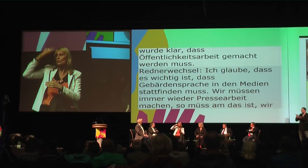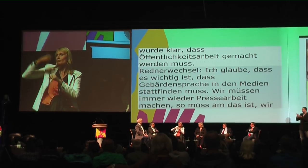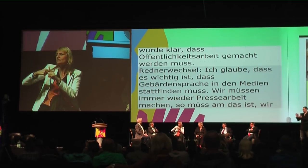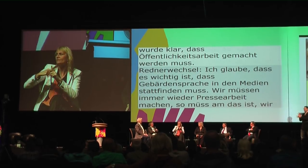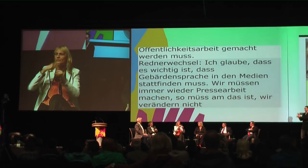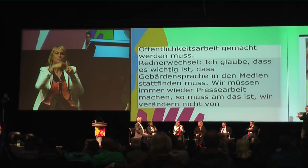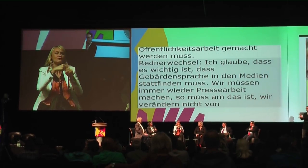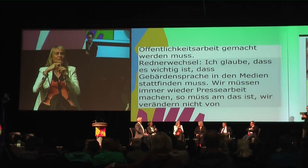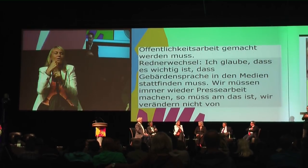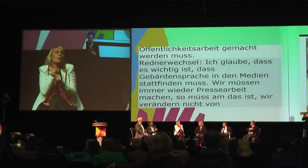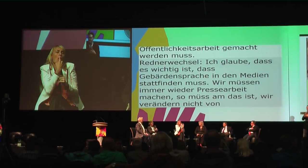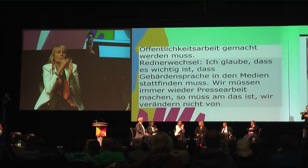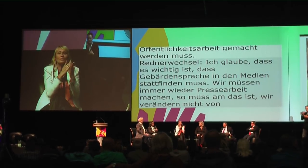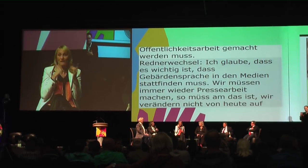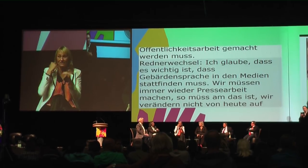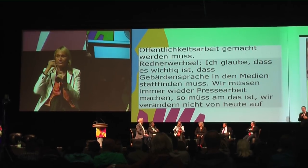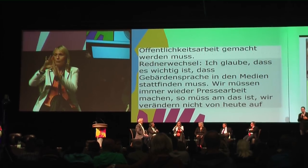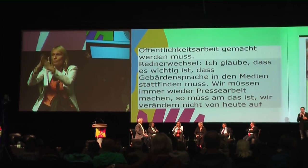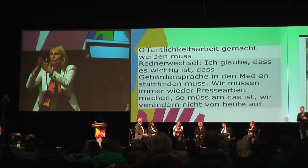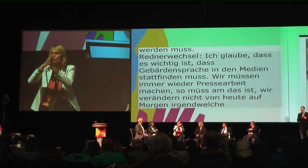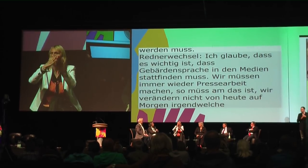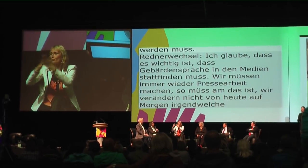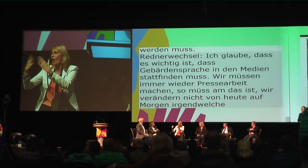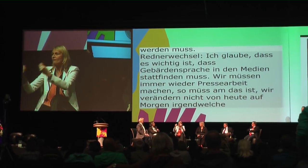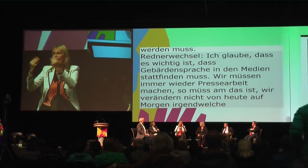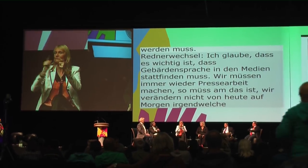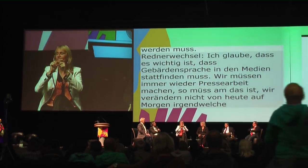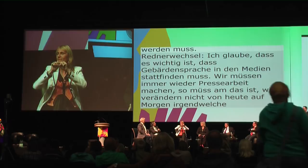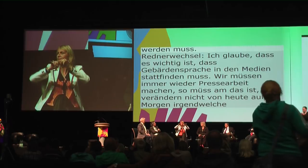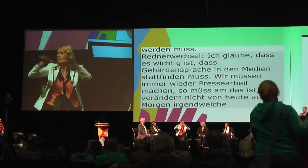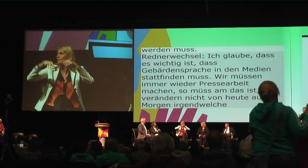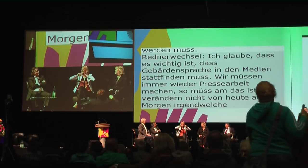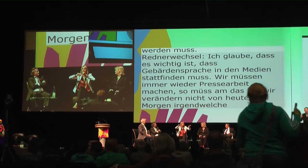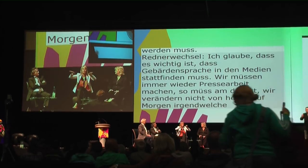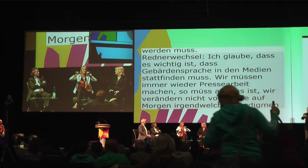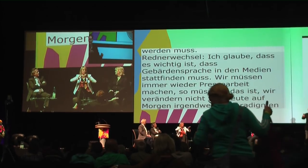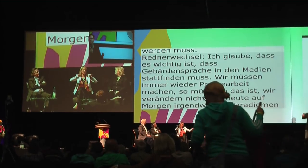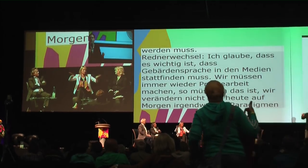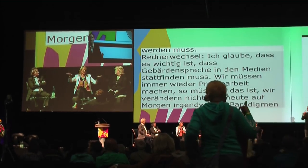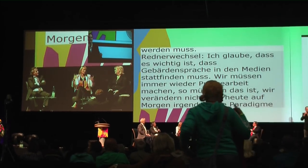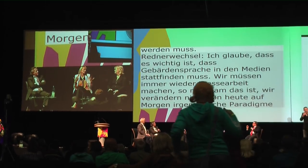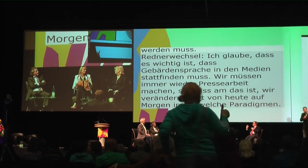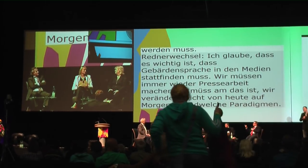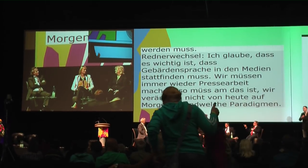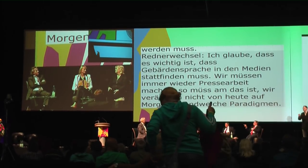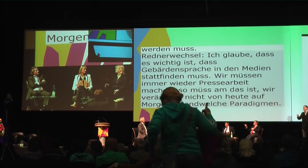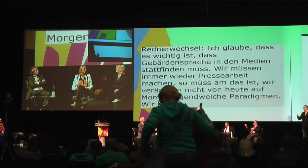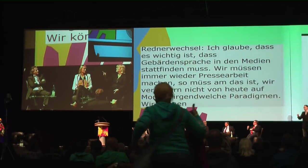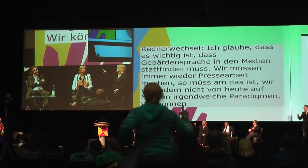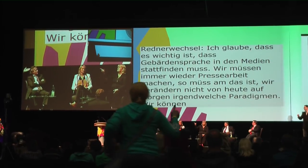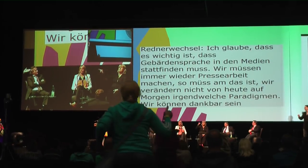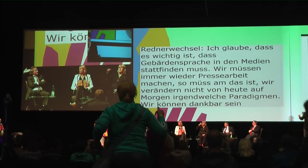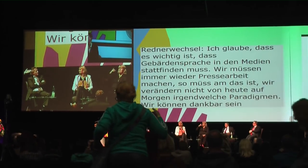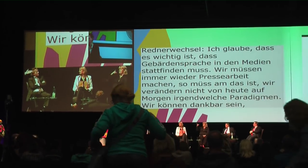ganz dankbar sein, auch der Wissenschaft dankbar sein, dass es viele Veröffentlichungen gibt, dass es Bücher gibt, in denen ganz, ganz viele Sachen drinstehen, positive